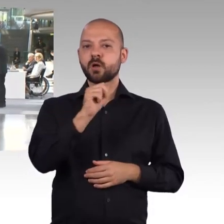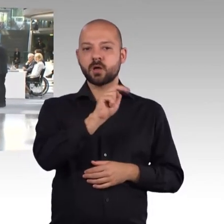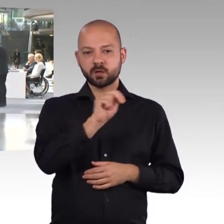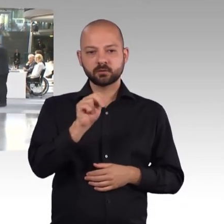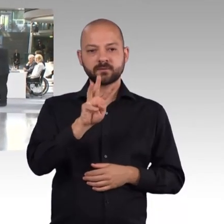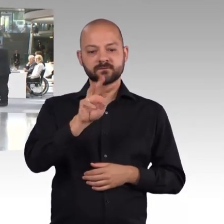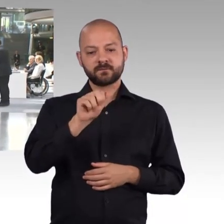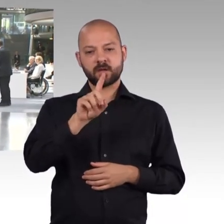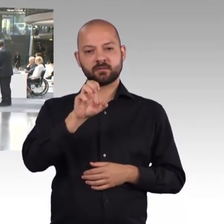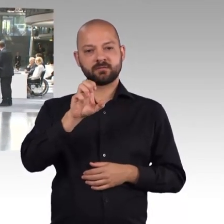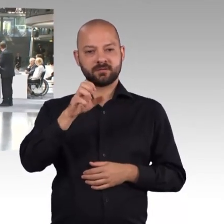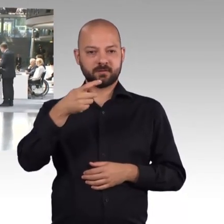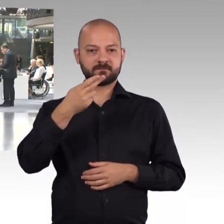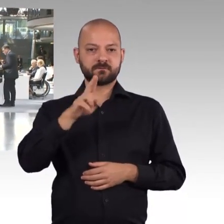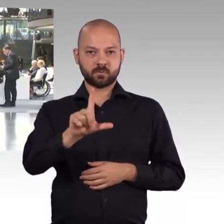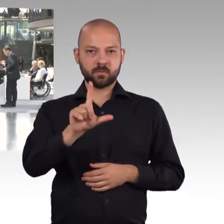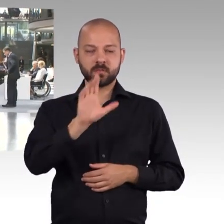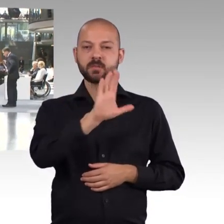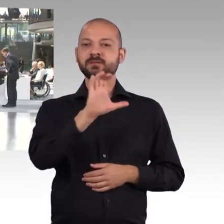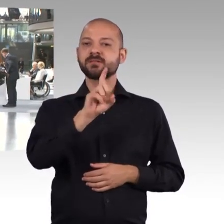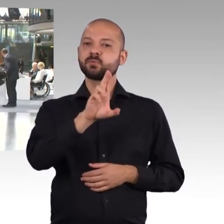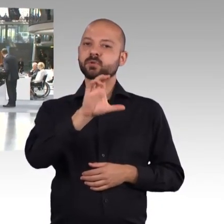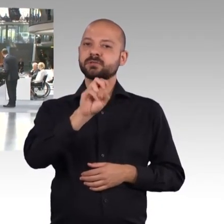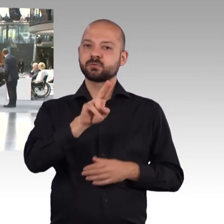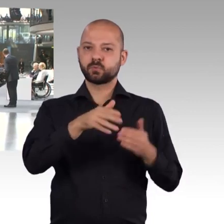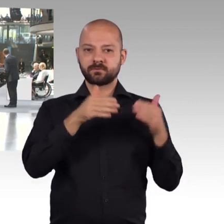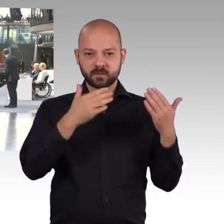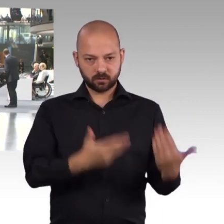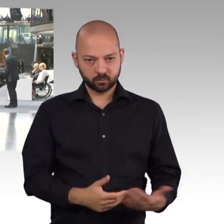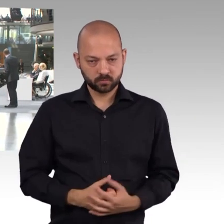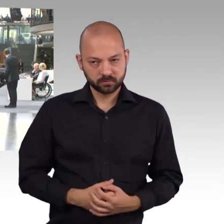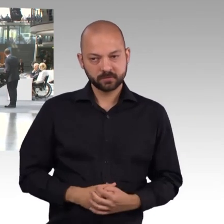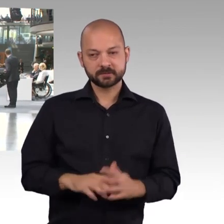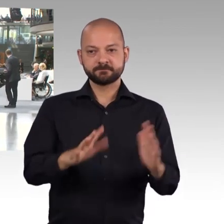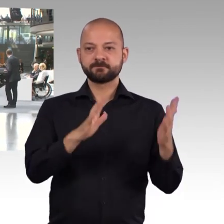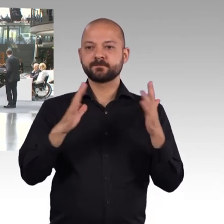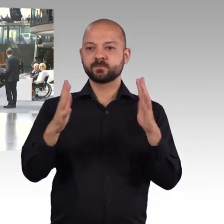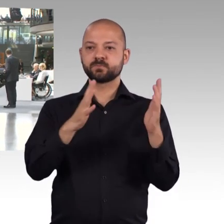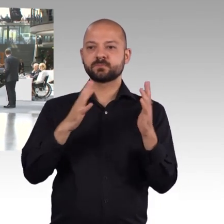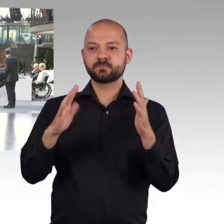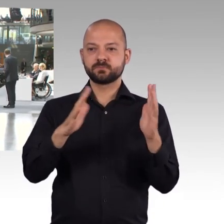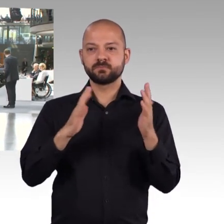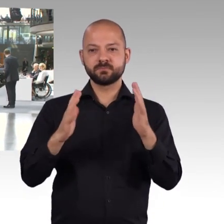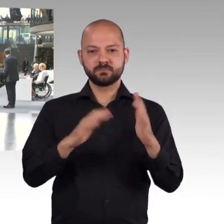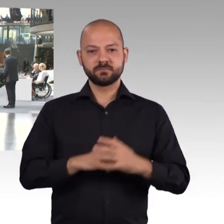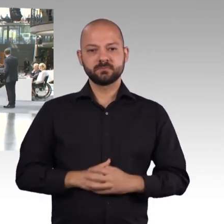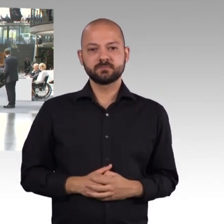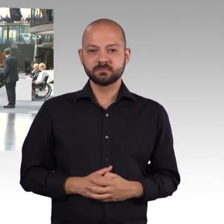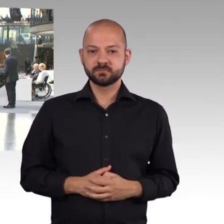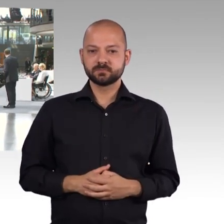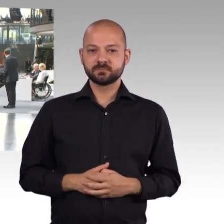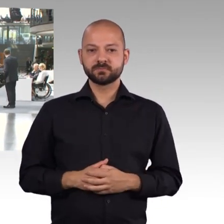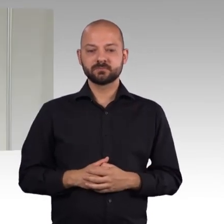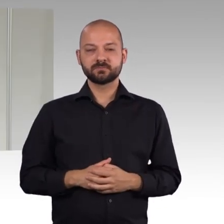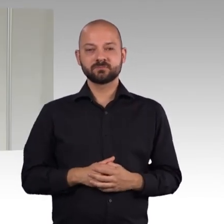Herr Präsident, meine lieben Kolleginnen und Kollegen, Herr Kollege Lindner, Sie hatten ja den Sinn dieser Debatte bezweifelt. Ihr Beitrag,